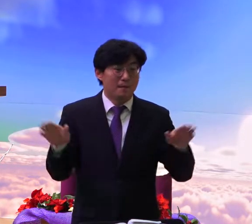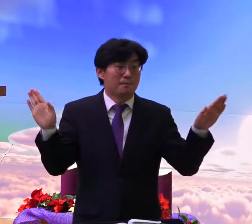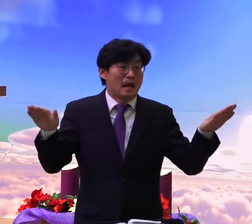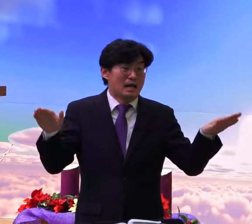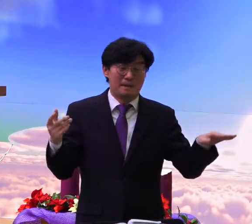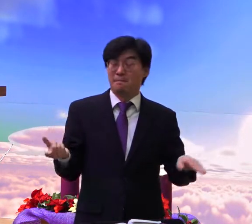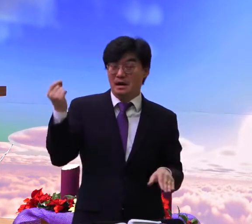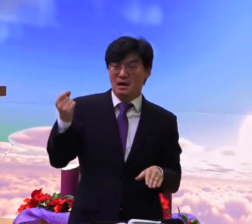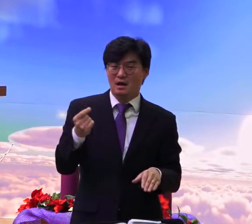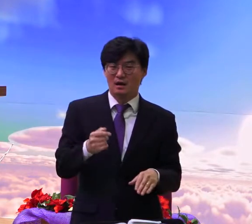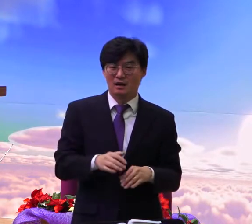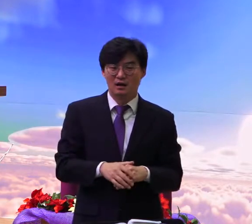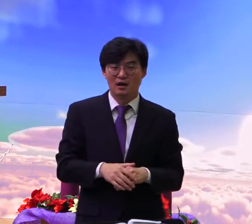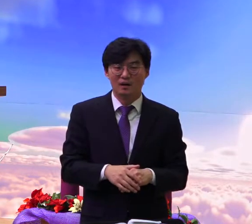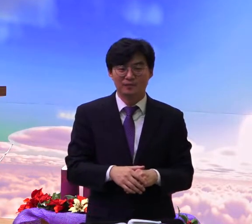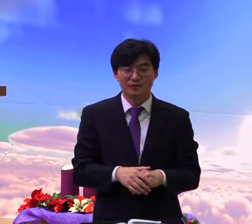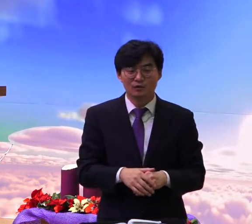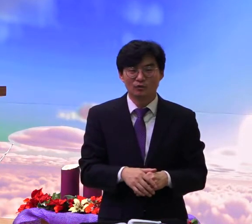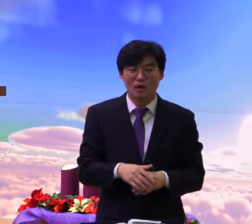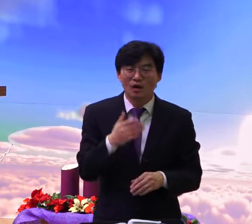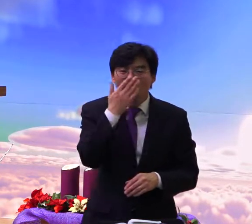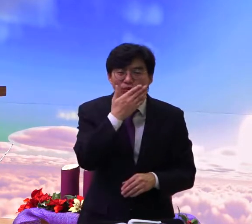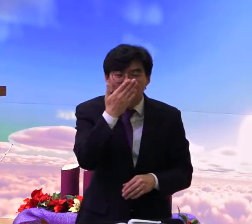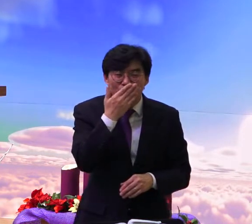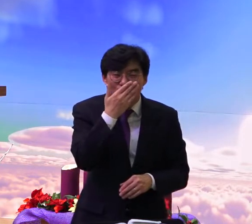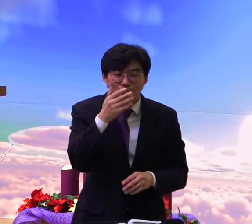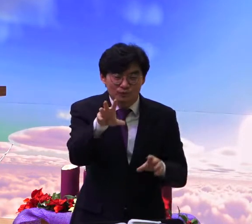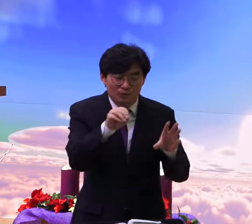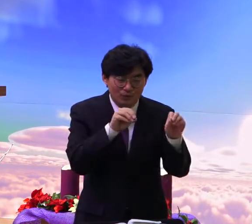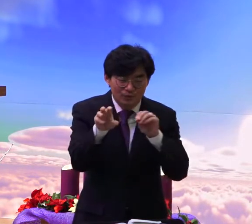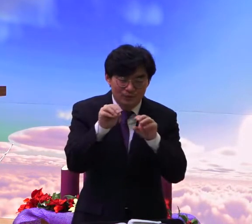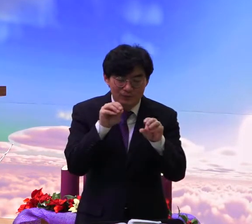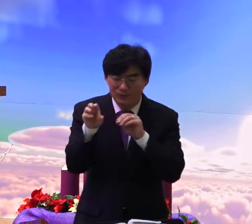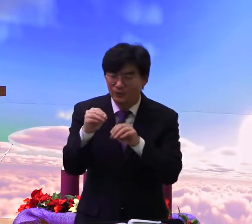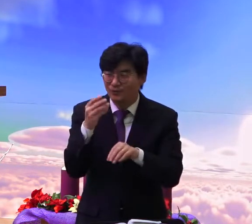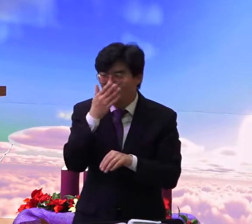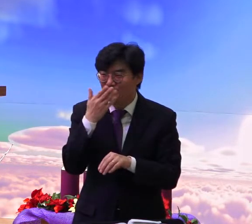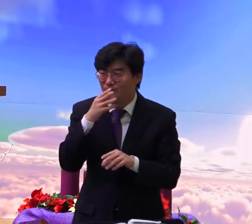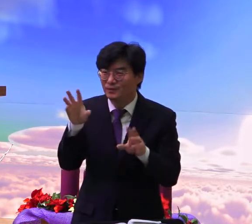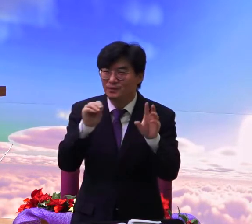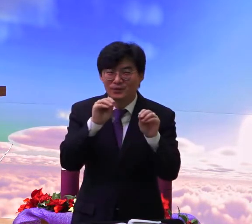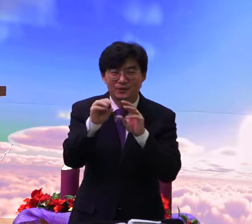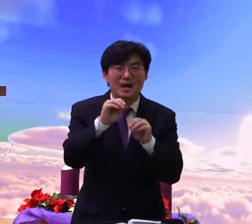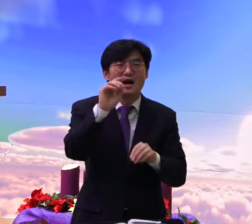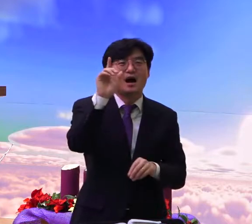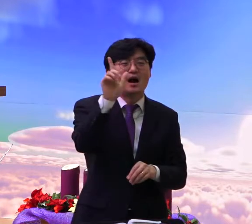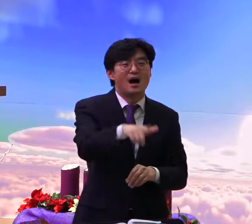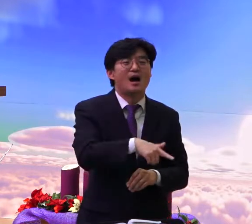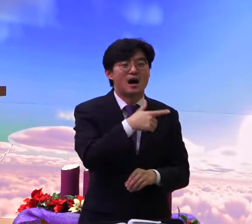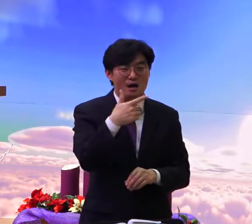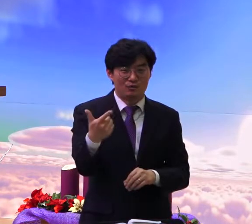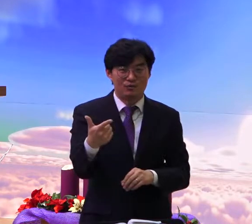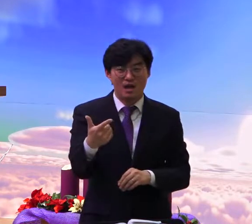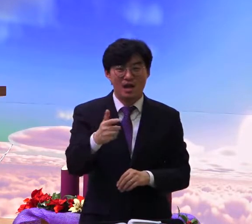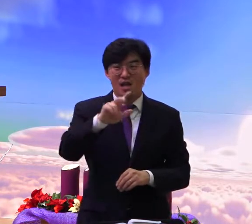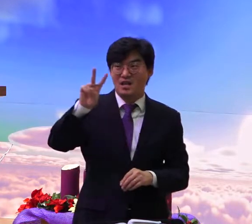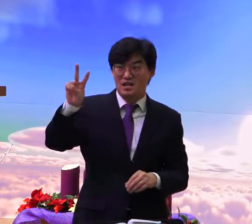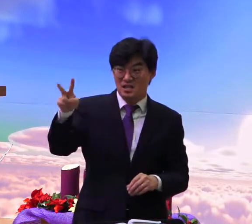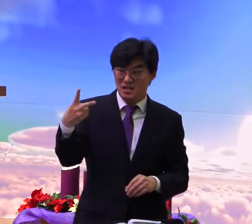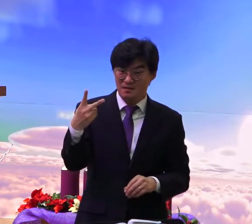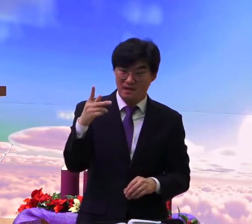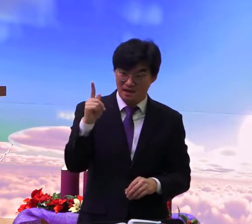근데 이 호박벌은 꿀을 잘 모읍니다. 꿀벌만큼이나 꿀을 잘 모으는데 하루에 약 200km를